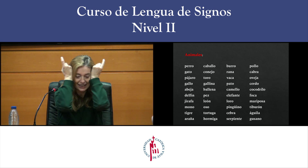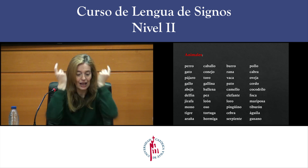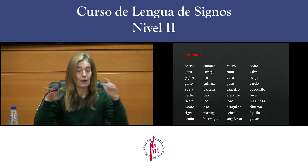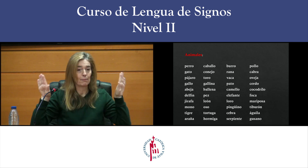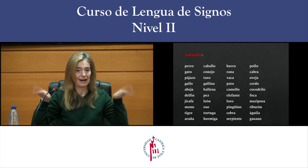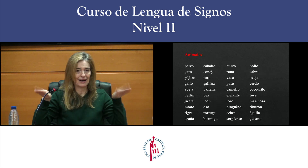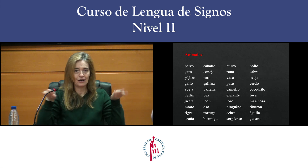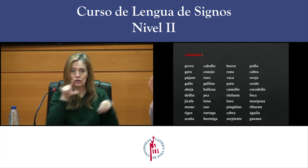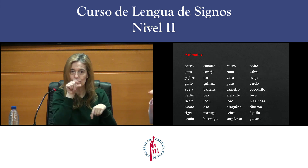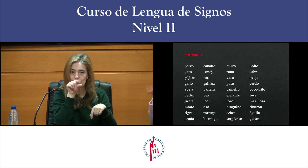pájaro